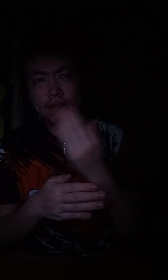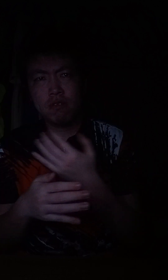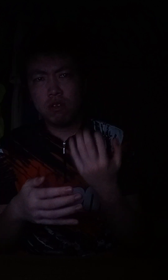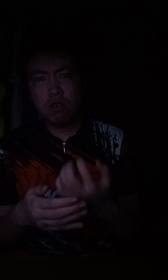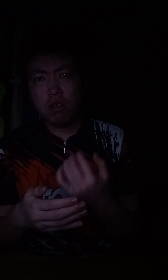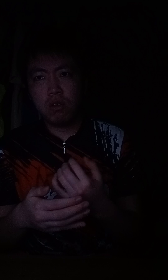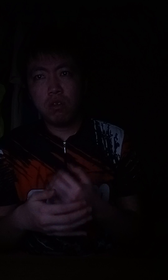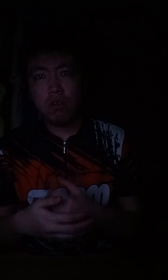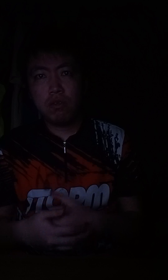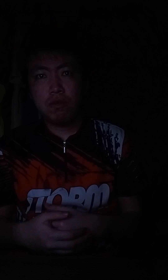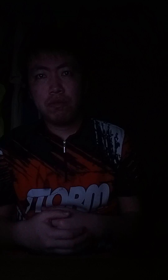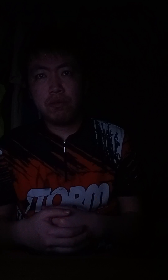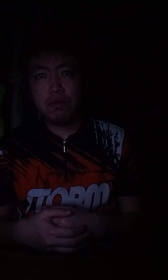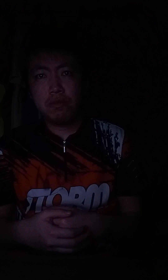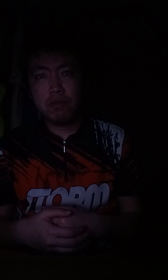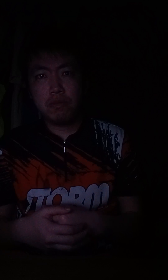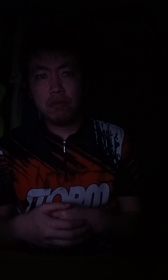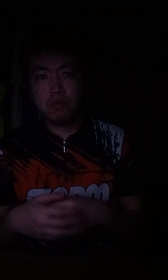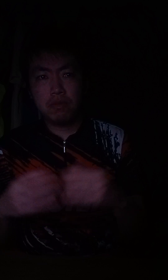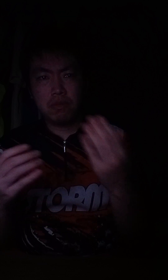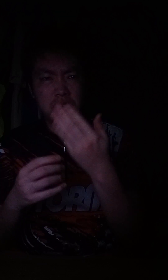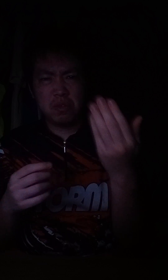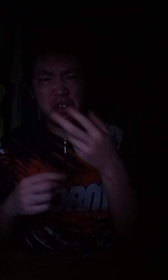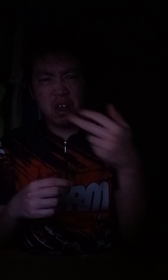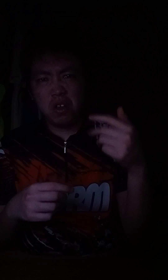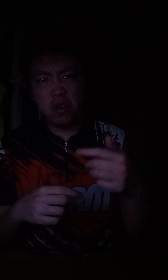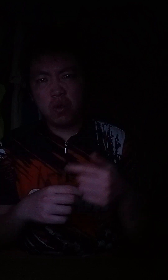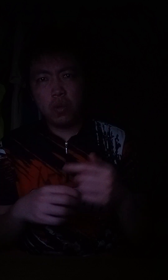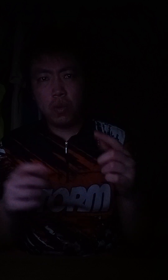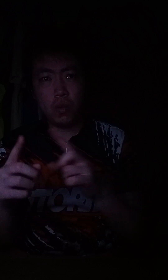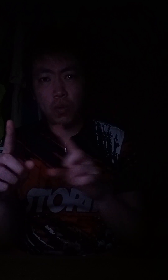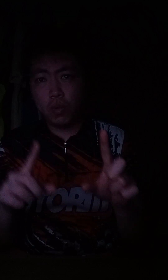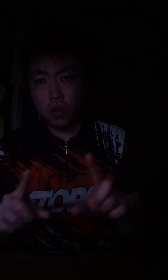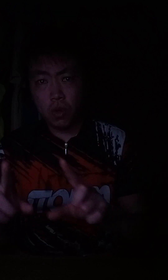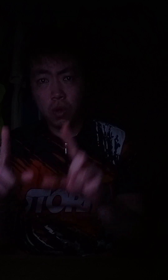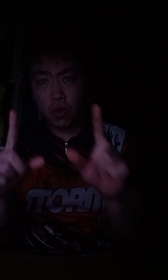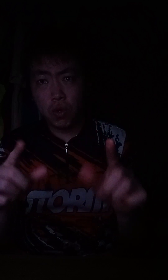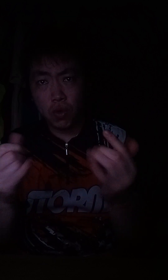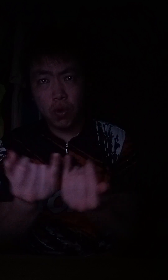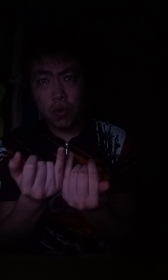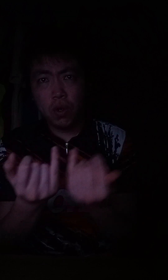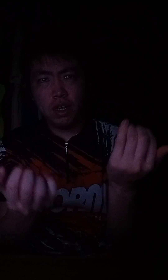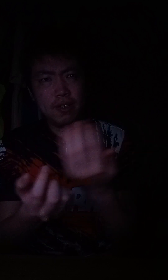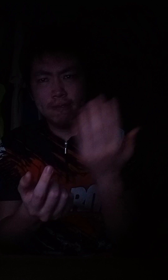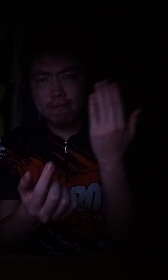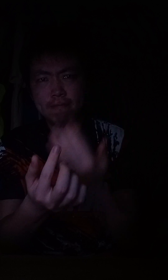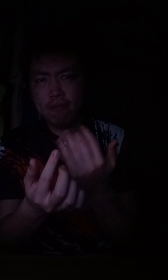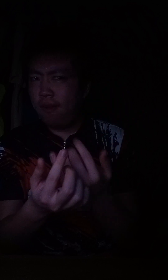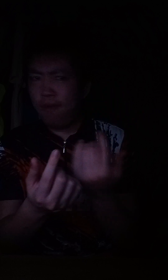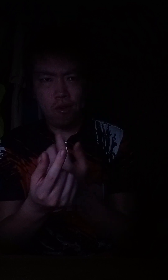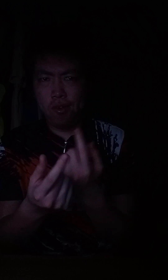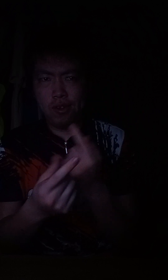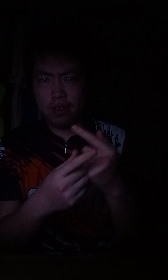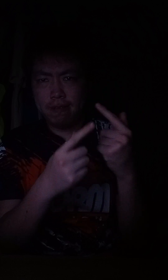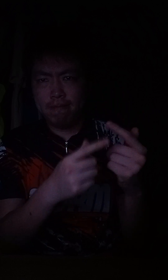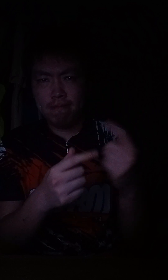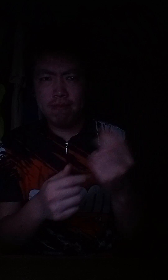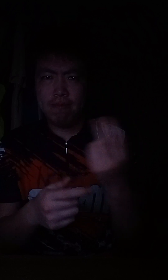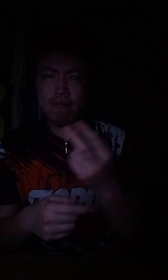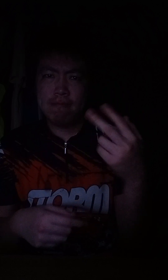있습니다. 불쾌하기도 하고 왜 그런 걸 설치하는지 이해가 안 되고 마음도 안 좋고